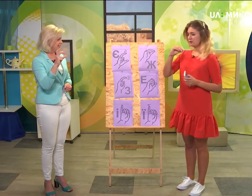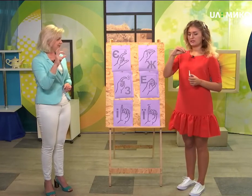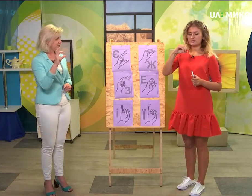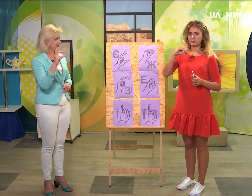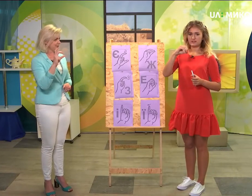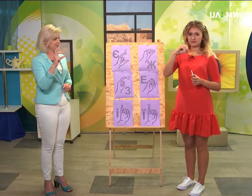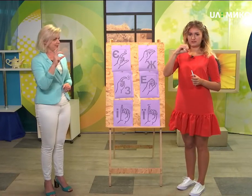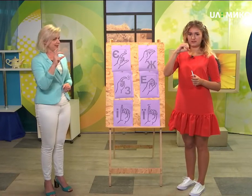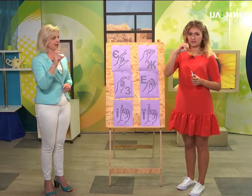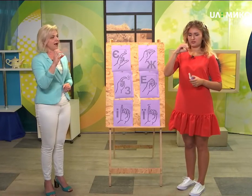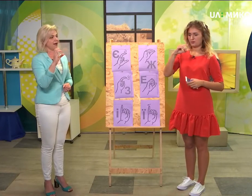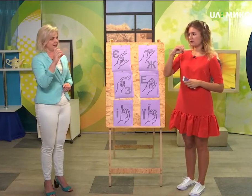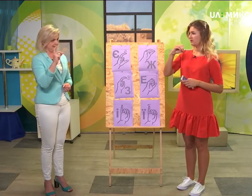нас ось, так. Наче круг. Да.